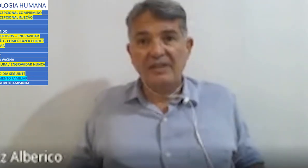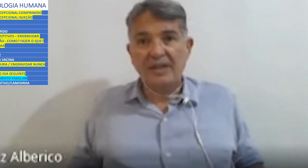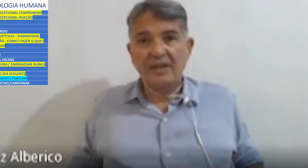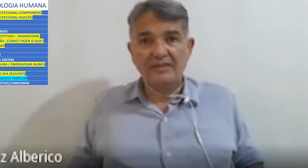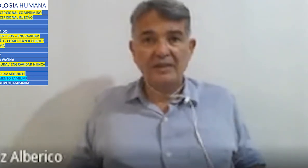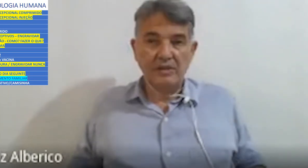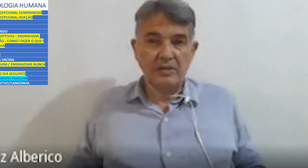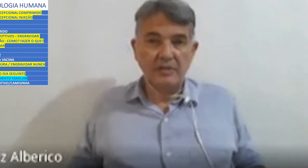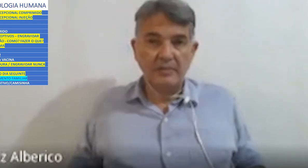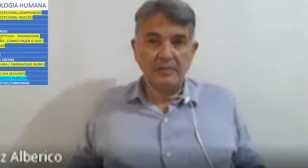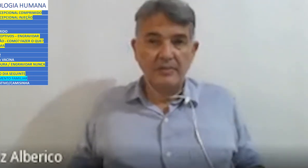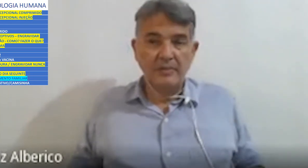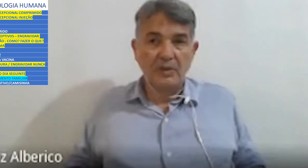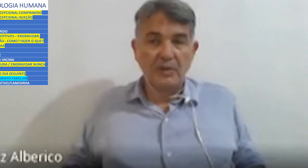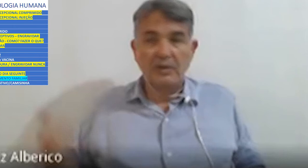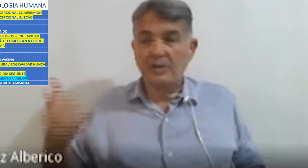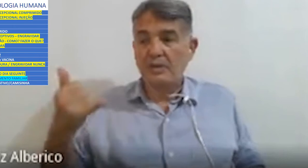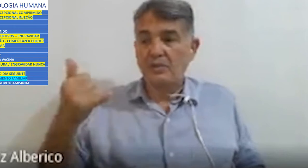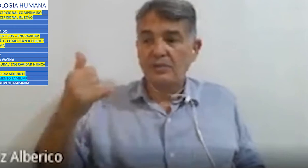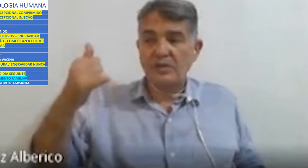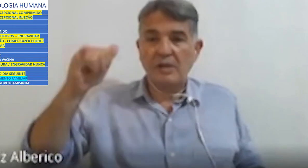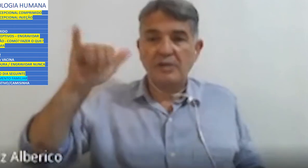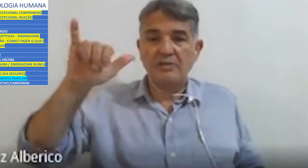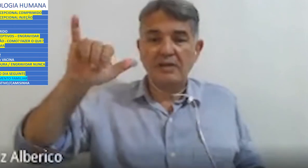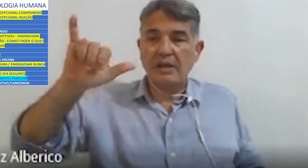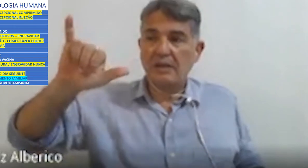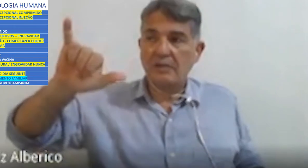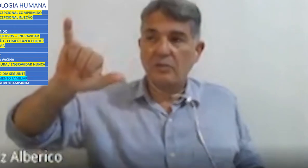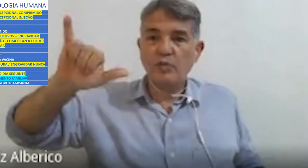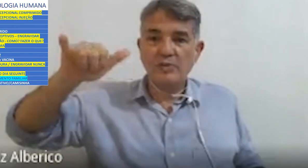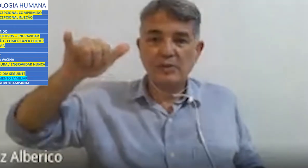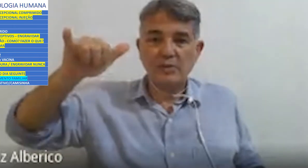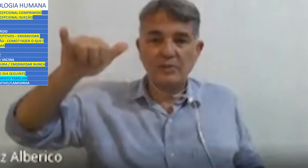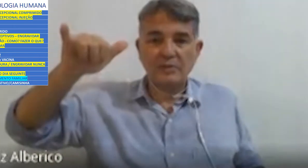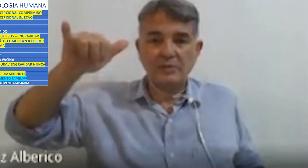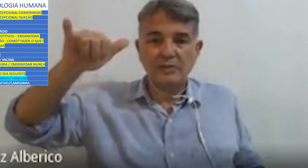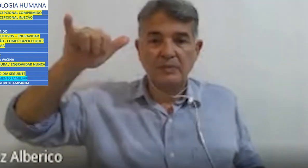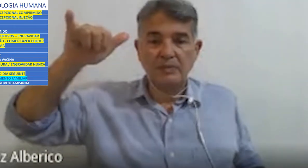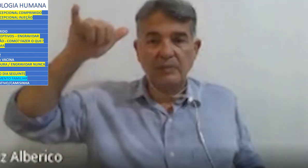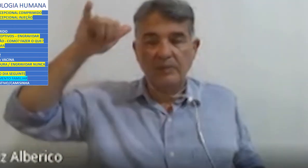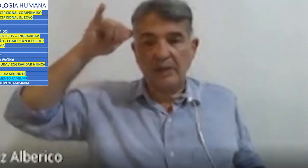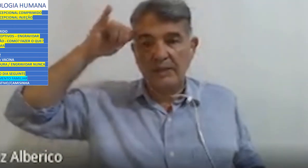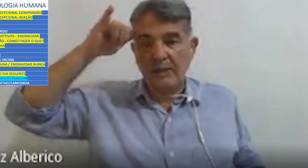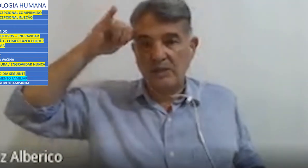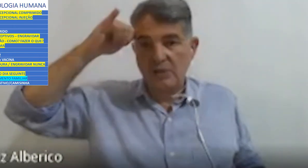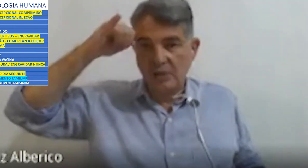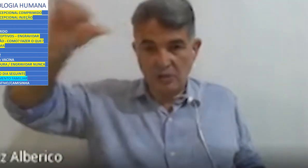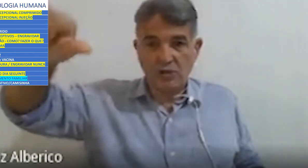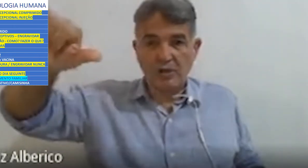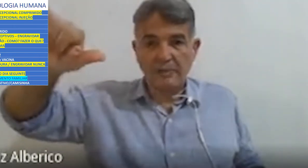a gravidez. Então, o sinal de evitar com o Y na testa e joga para